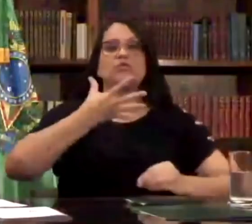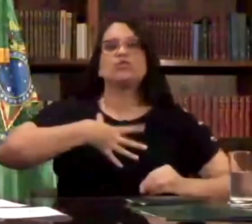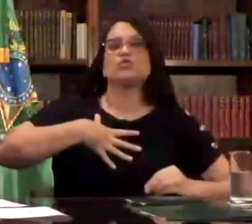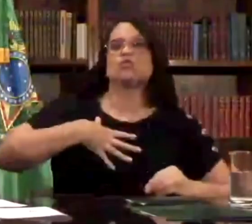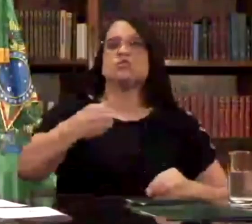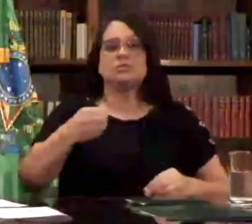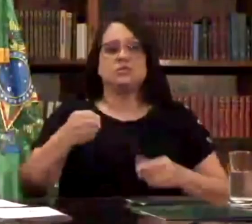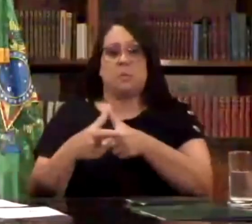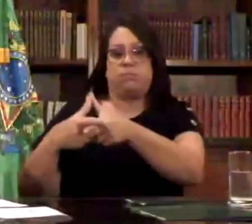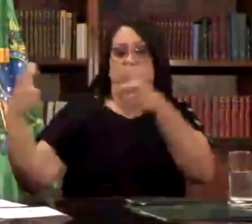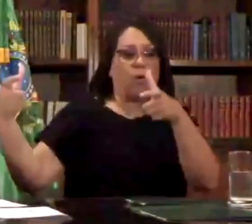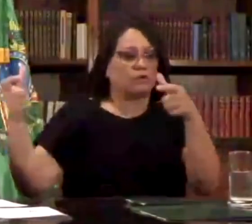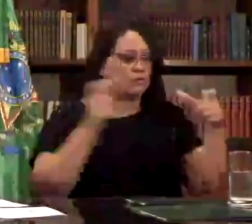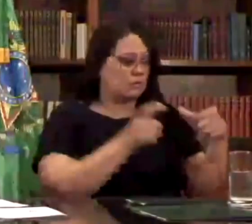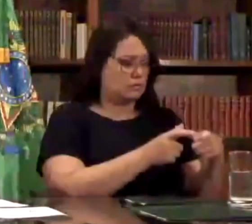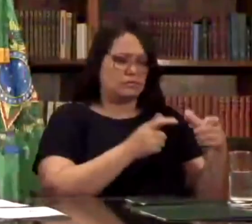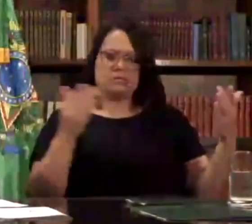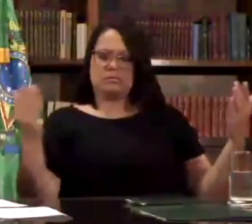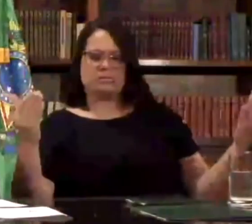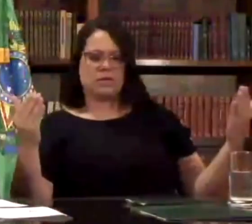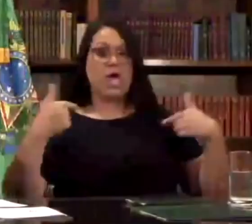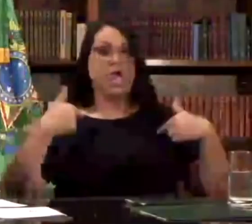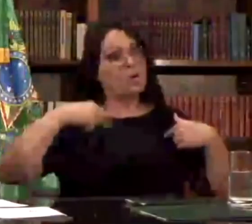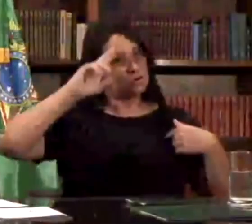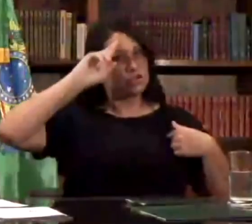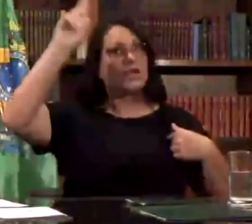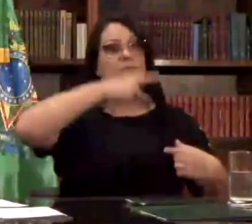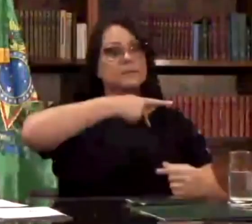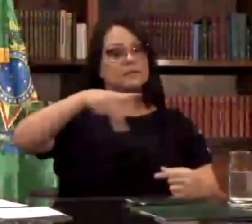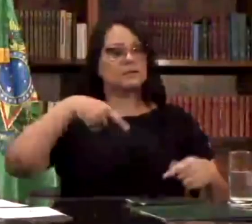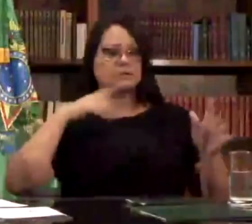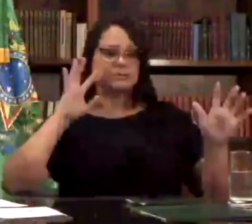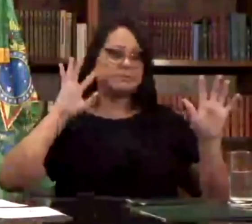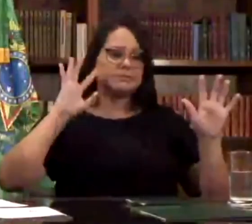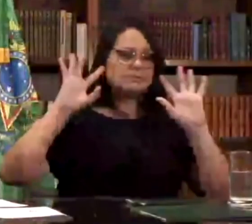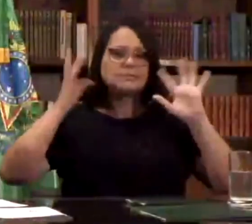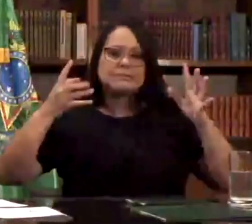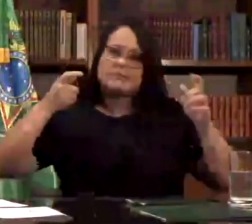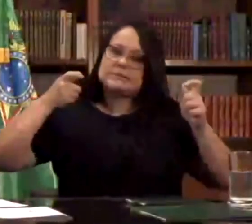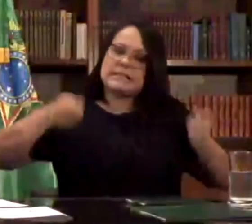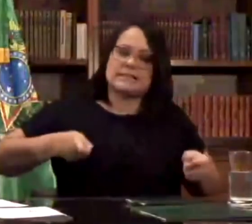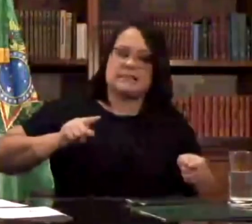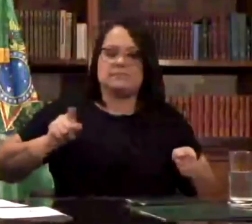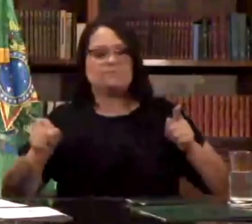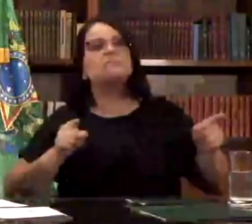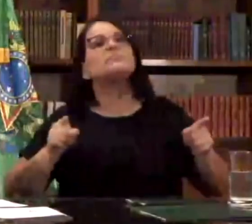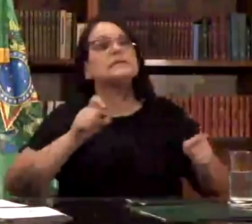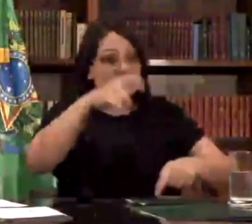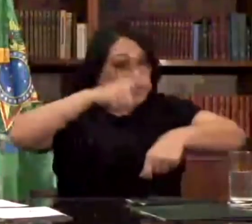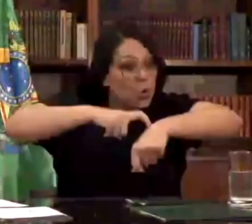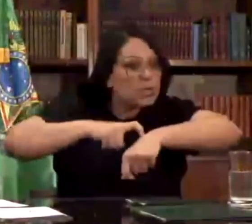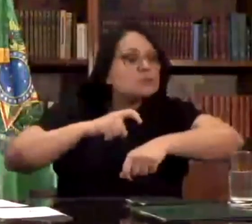entre outros, é uma diferença muito grande. E eu, como chefe de Estado, tenho que decidir. Se tiver que chegar a esse momento, eu vou assinar essa medida provisória.